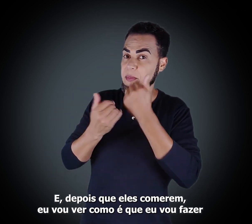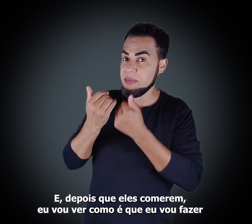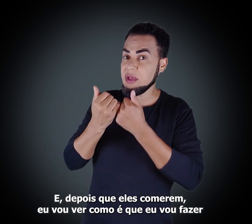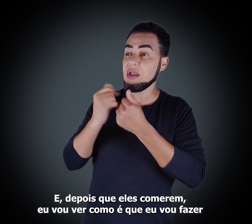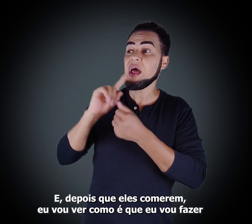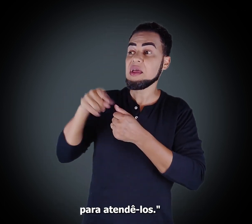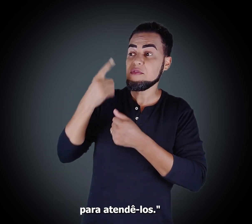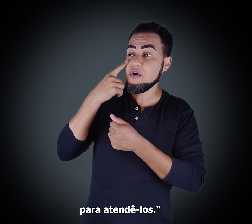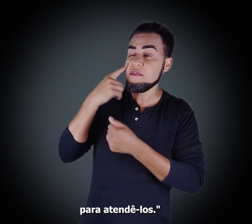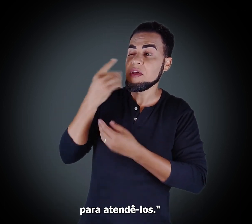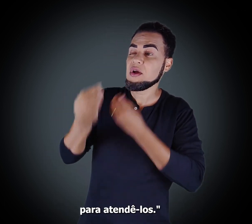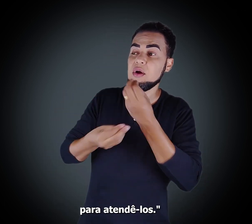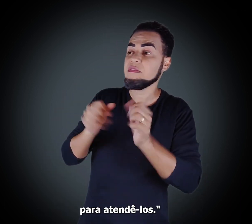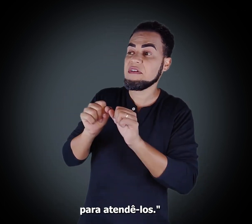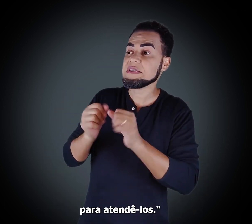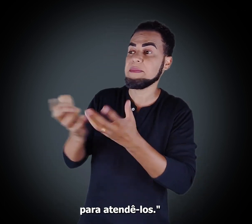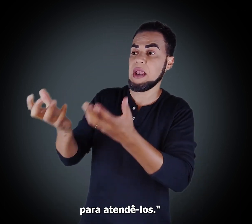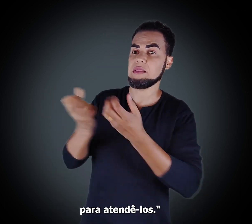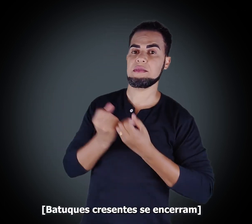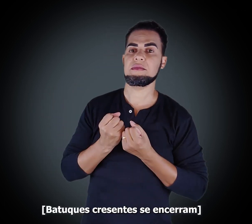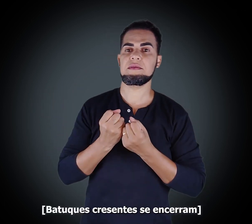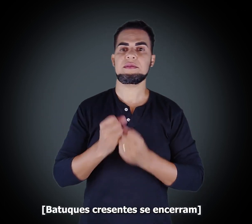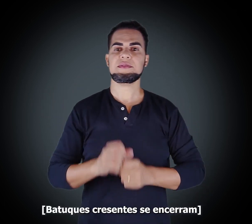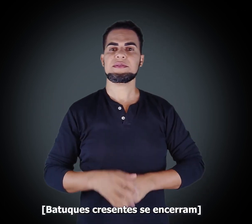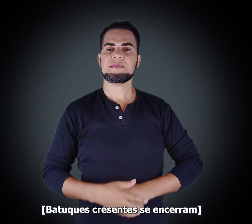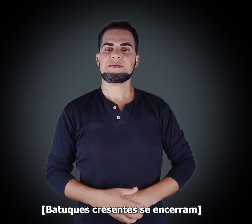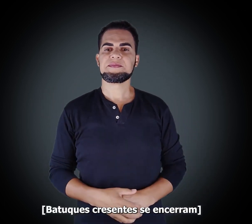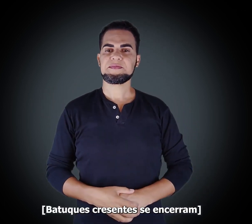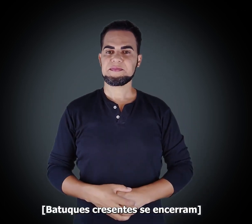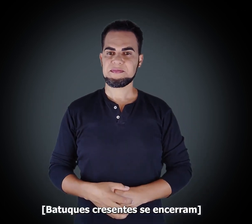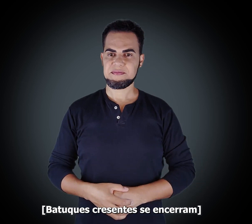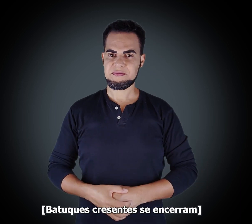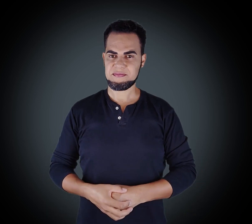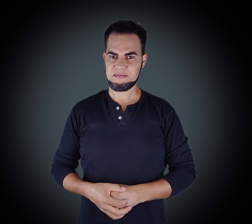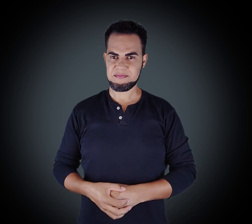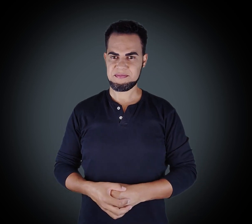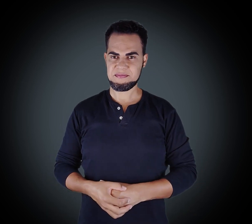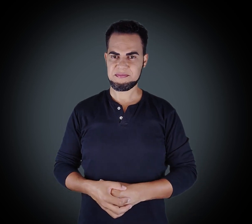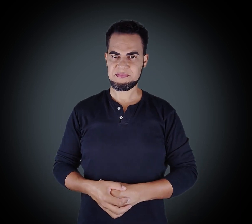como é que eu vou fazer para atender eles.